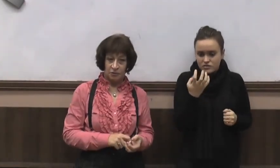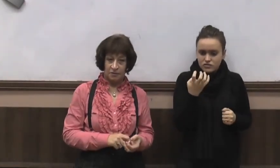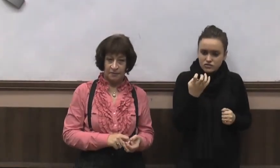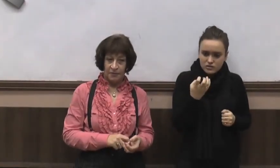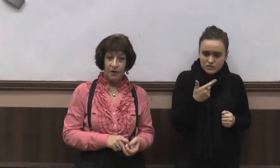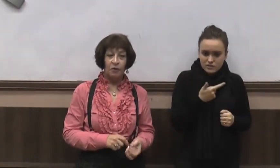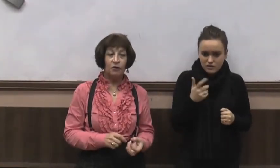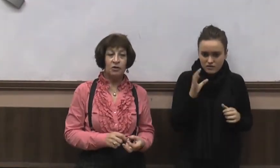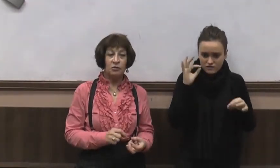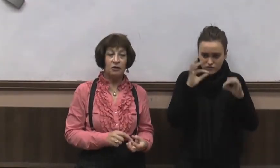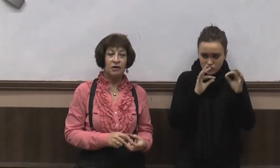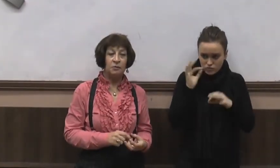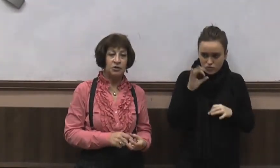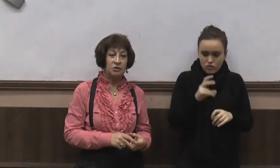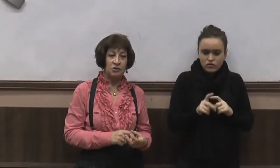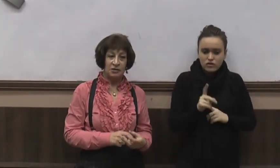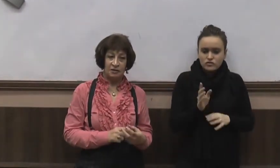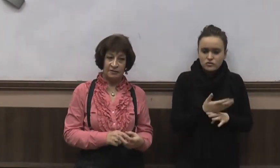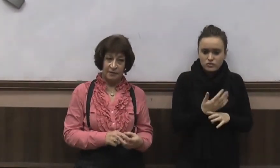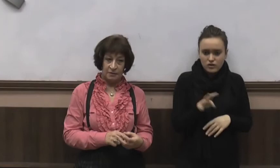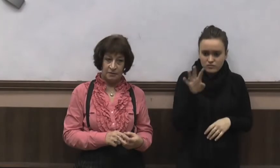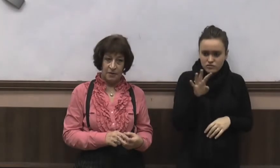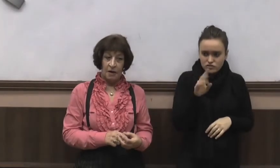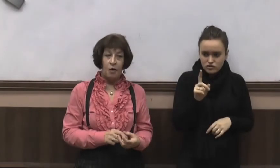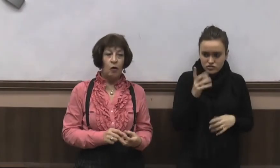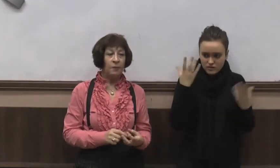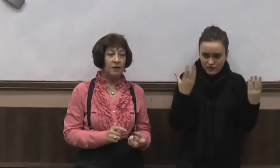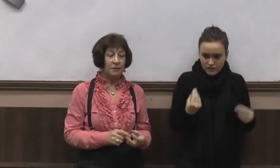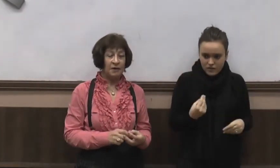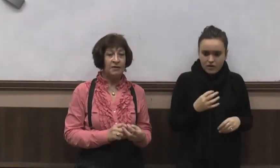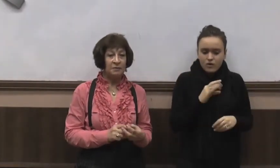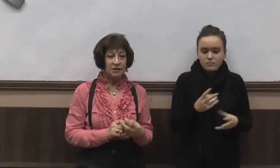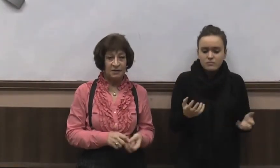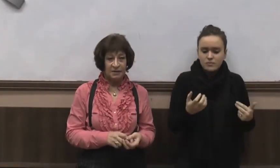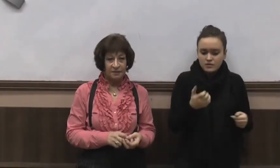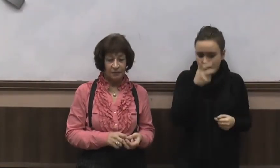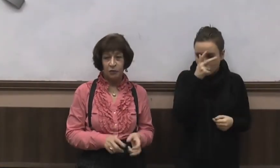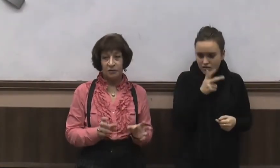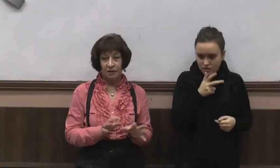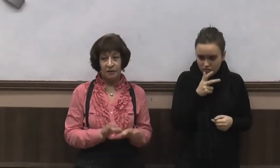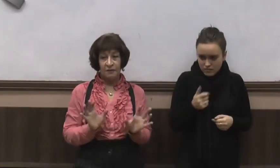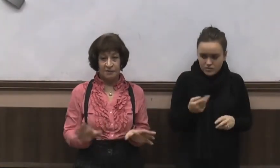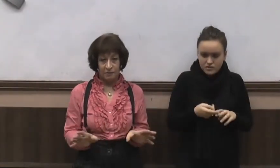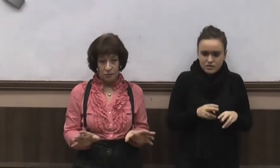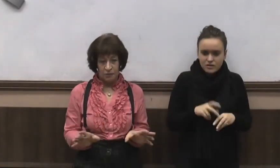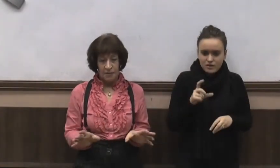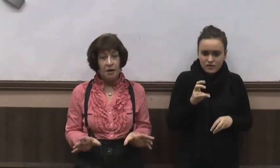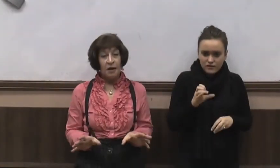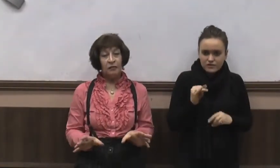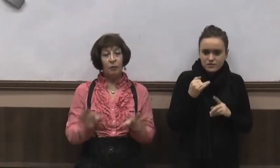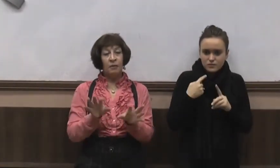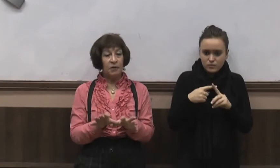граммов в сутки. Он начал гулять по 4 часа в день. Он принимал 3 месяца, вот это Эдвардс